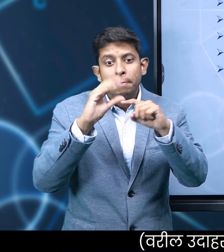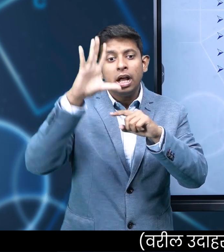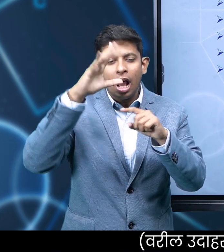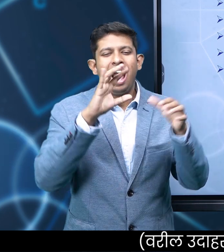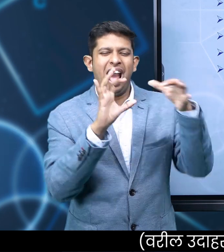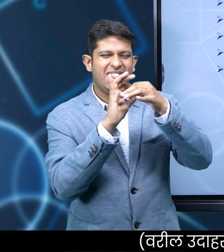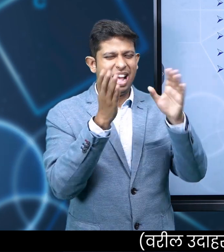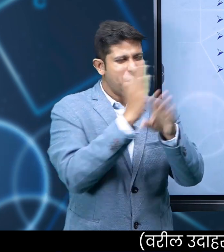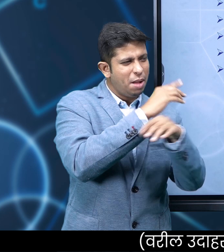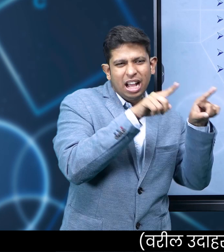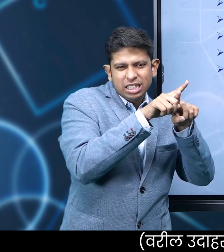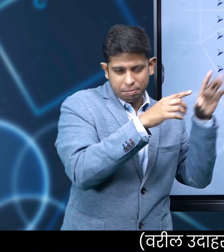उदाहरणाप्रमाणे सर्व गुणाकार असतात.